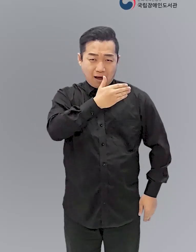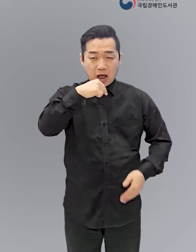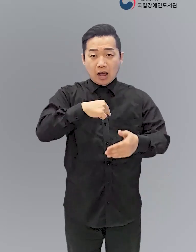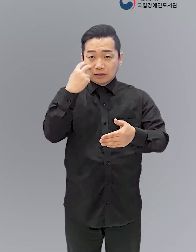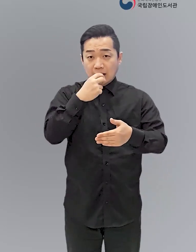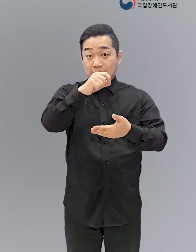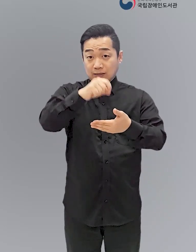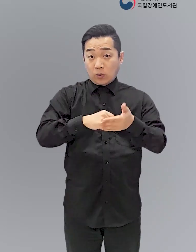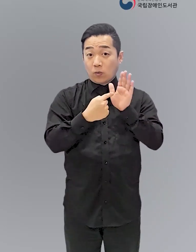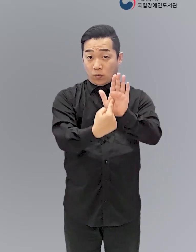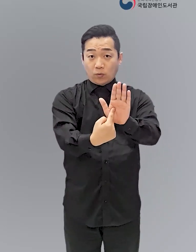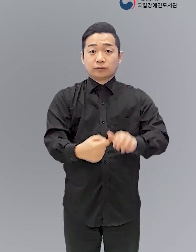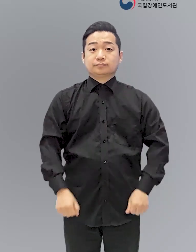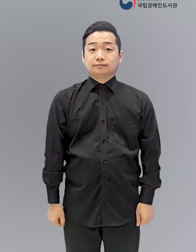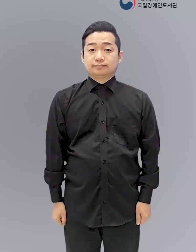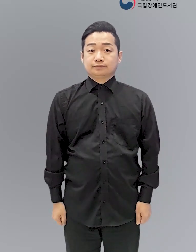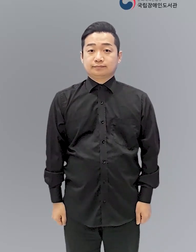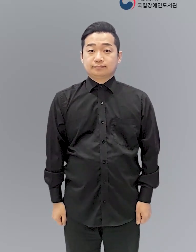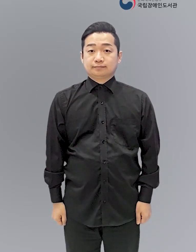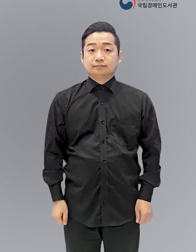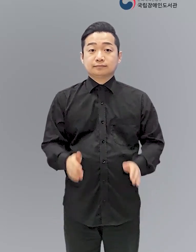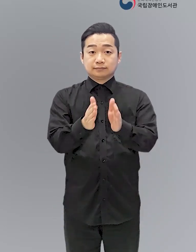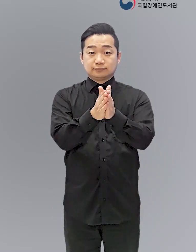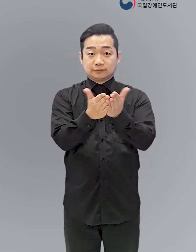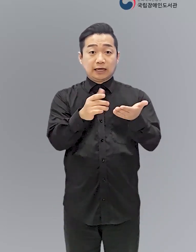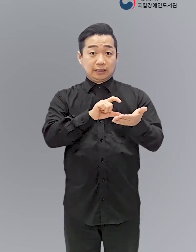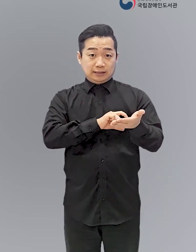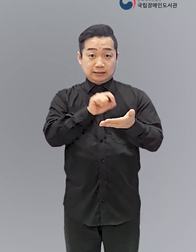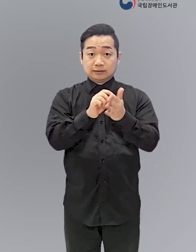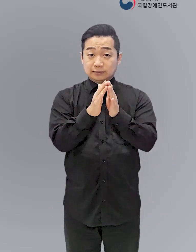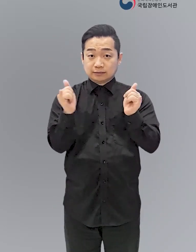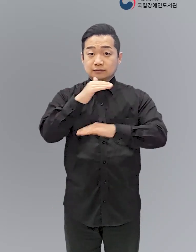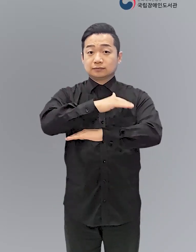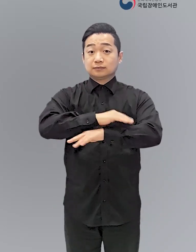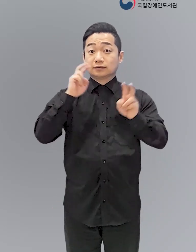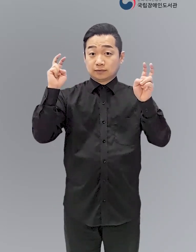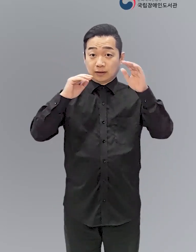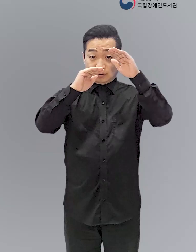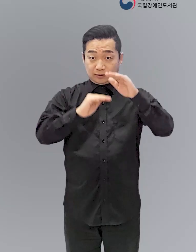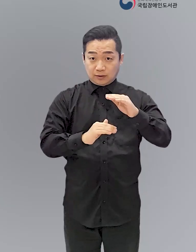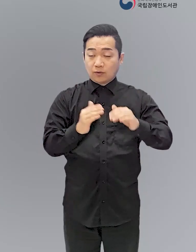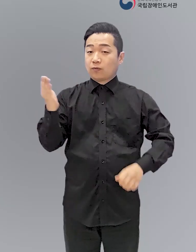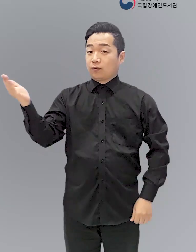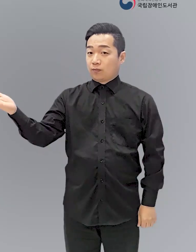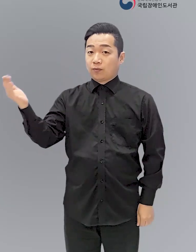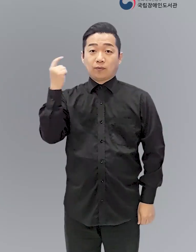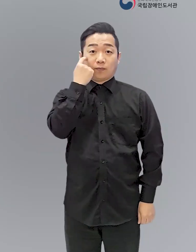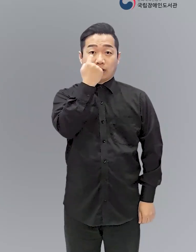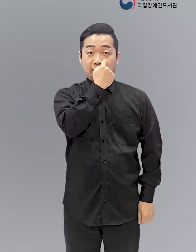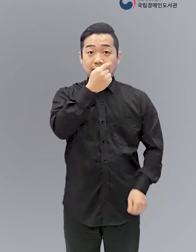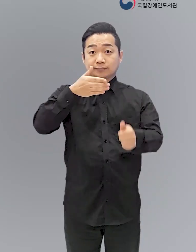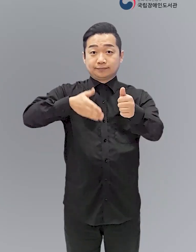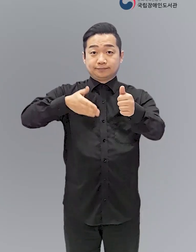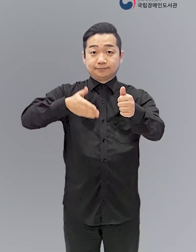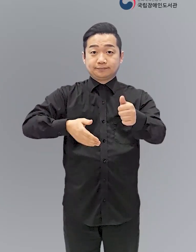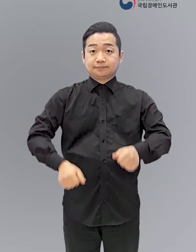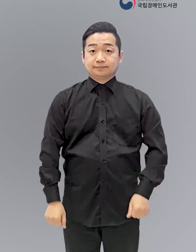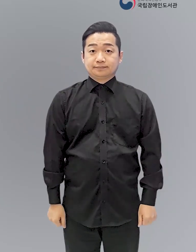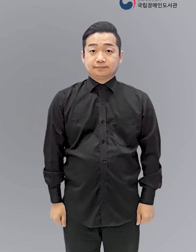내면 탐구의 기록. 도서명 요가. 저자 에마니엘 카레르.